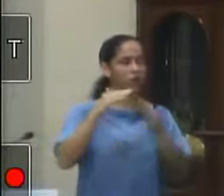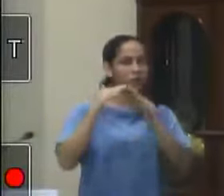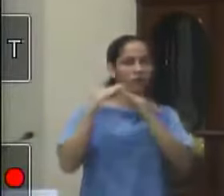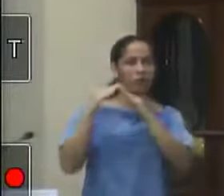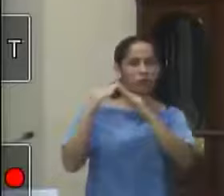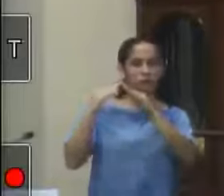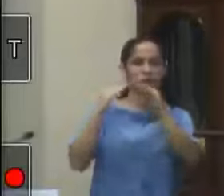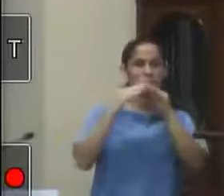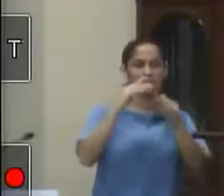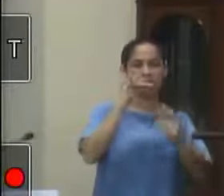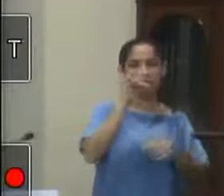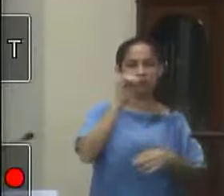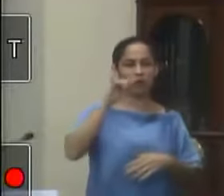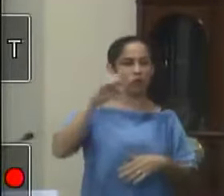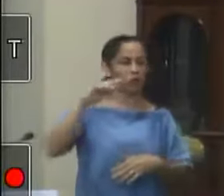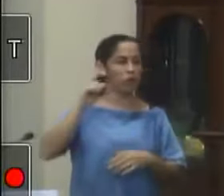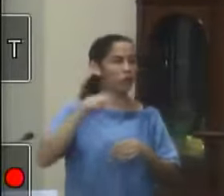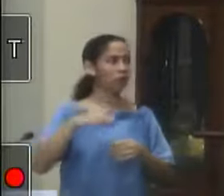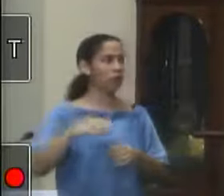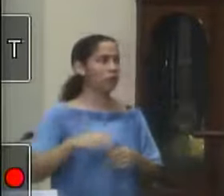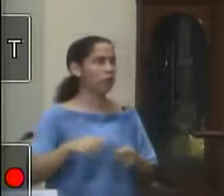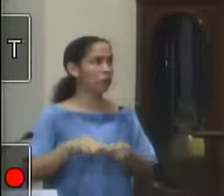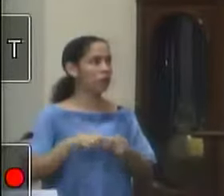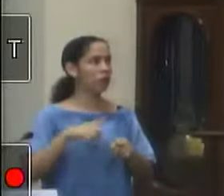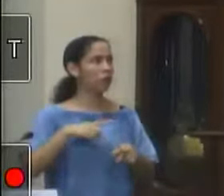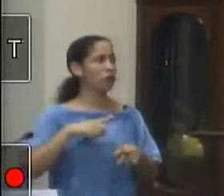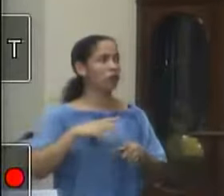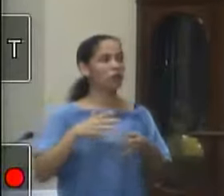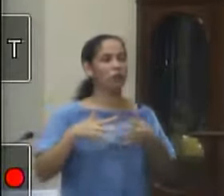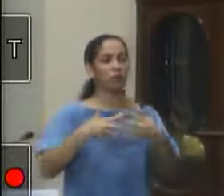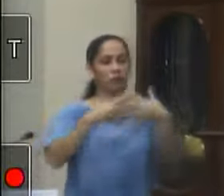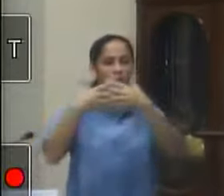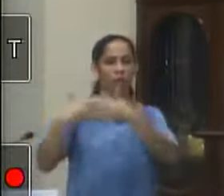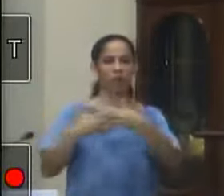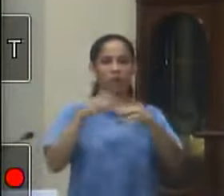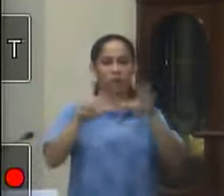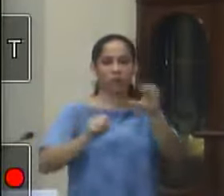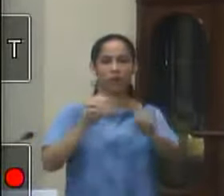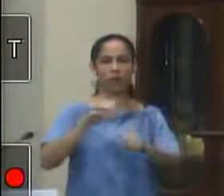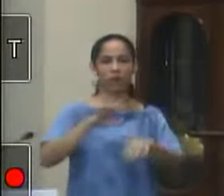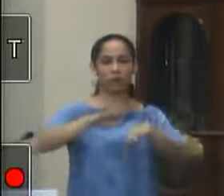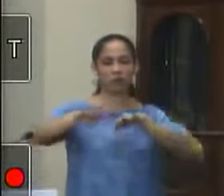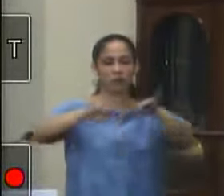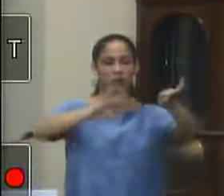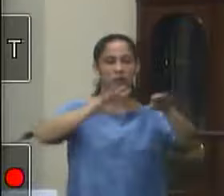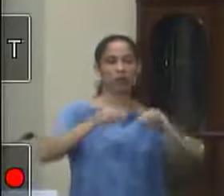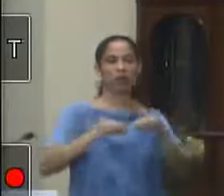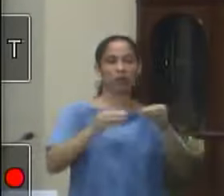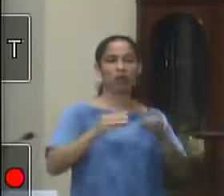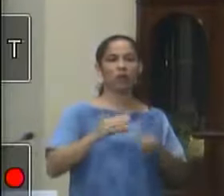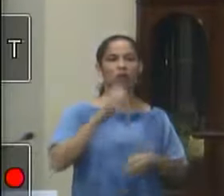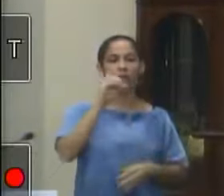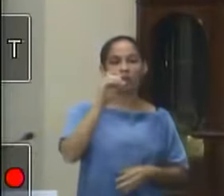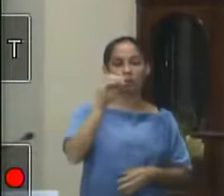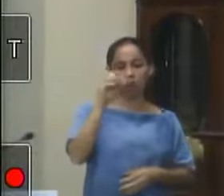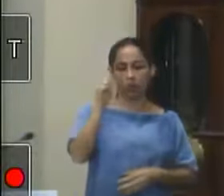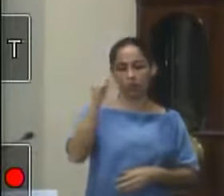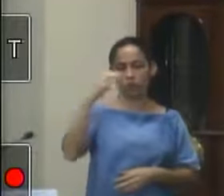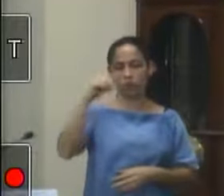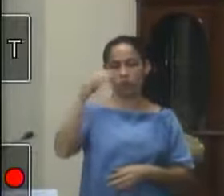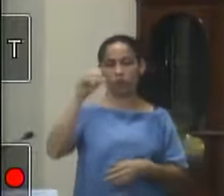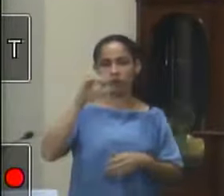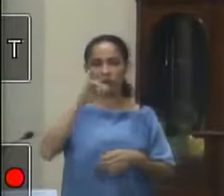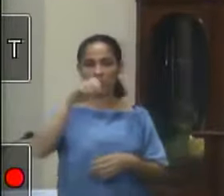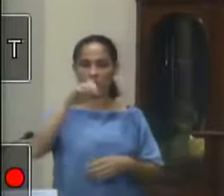nós vamos estar recebendo o nosso caminhão da coleta seletiva. É uma doação através do